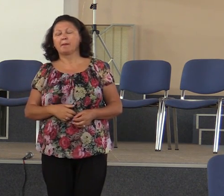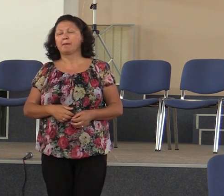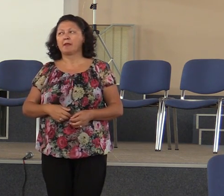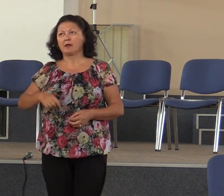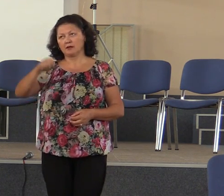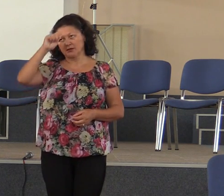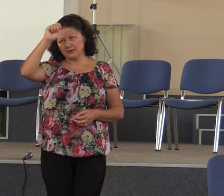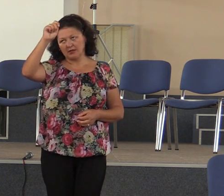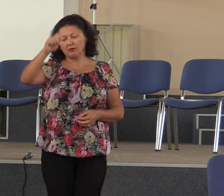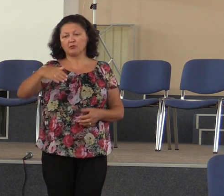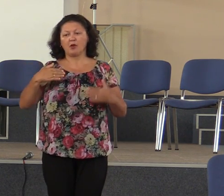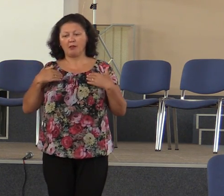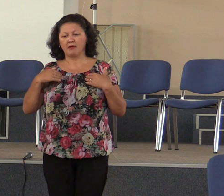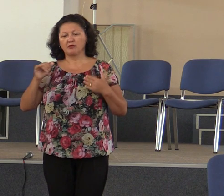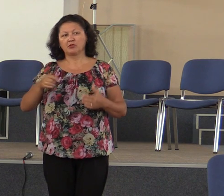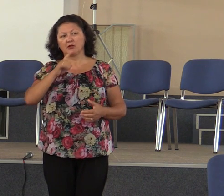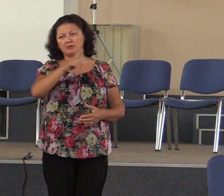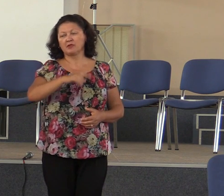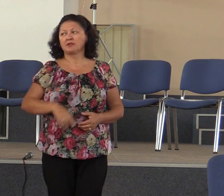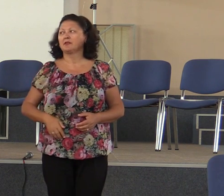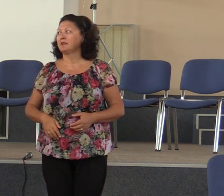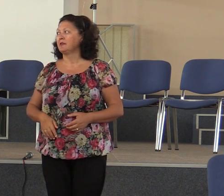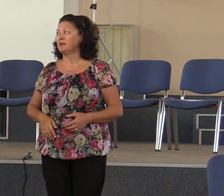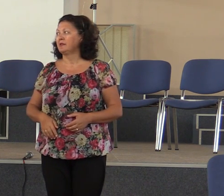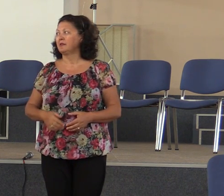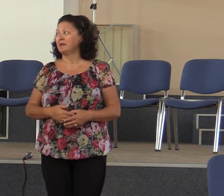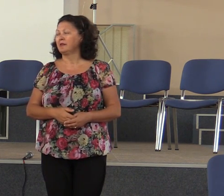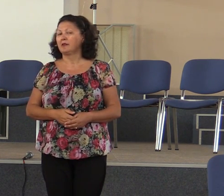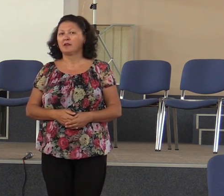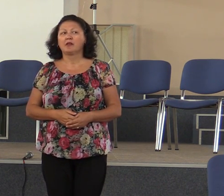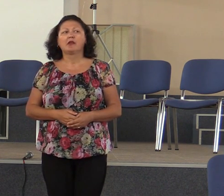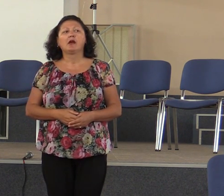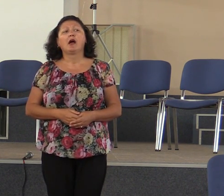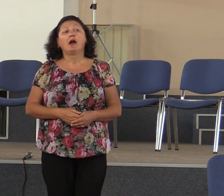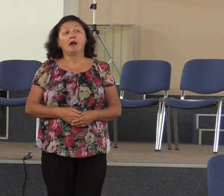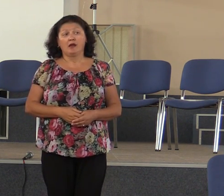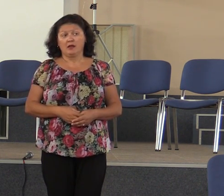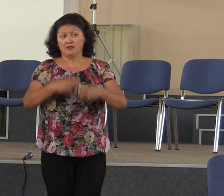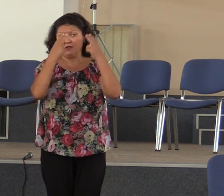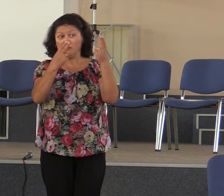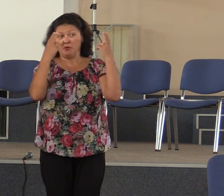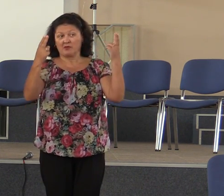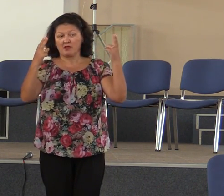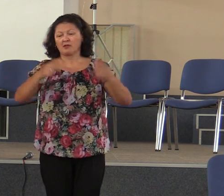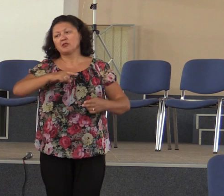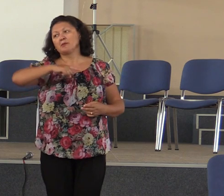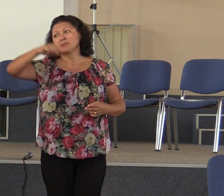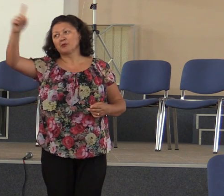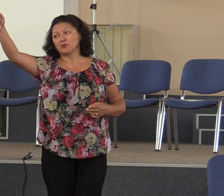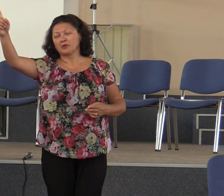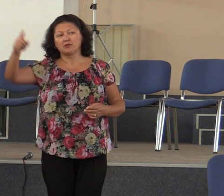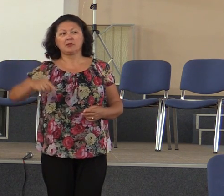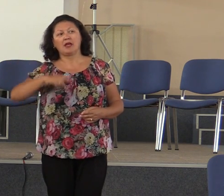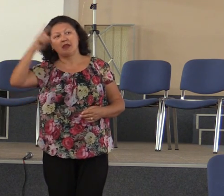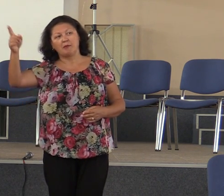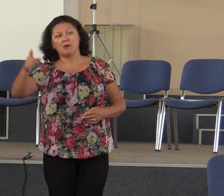pentru dumneavoastră contează, ci ceea ce o să duc de la dumneavoastră înapoi contează mai mult. Eu